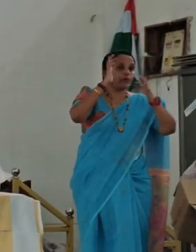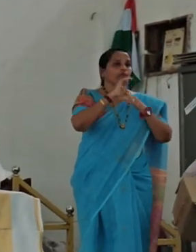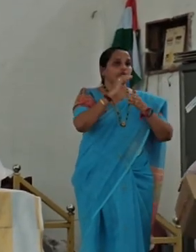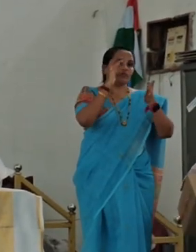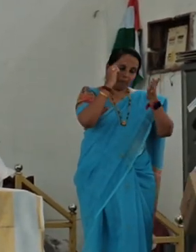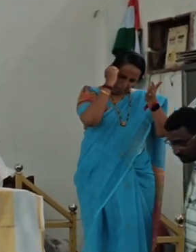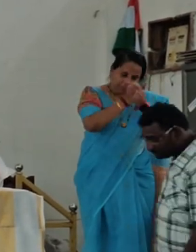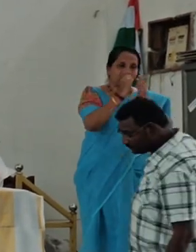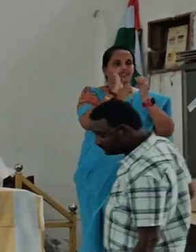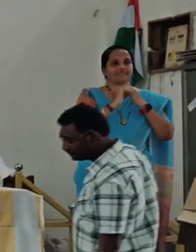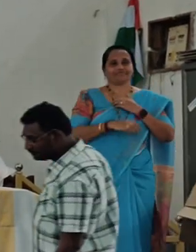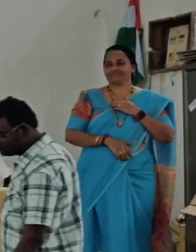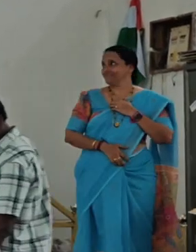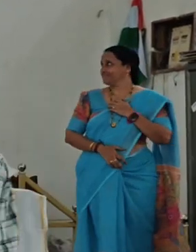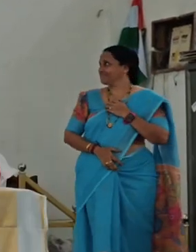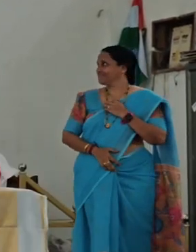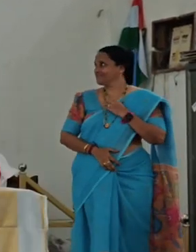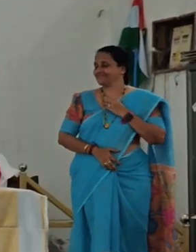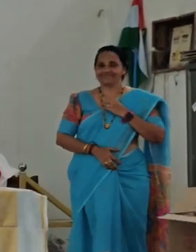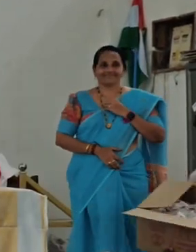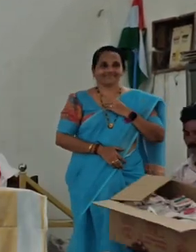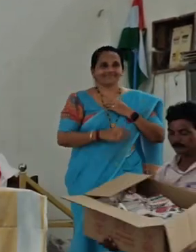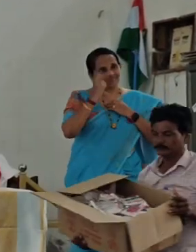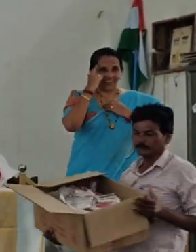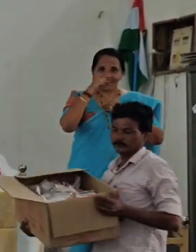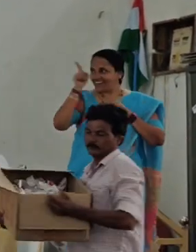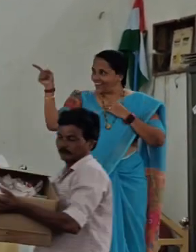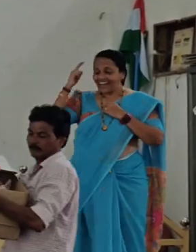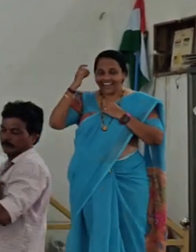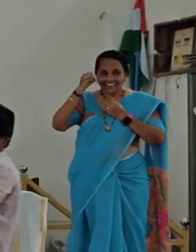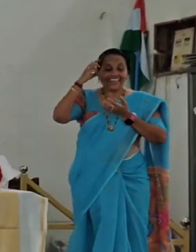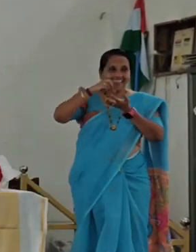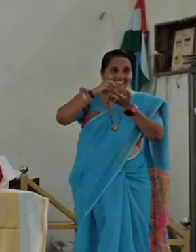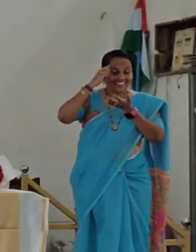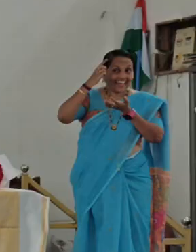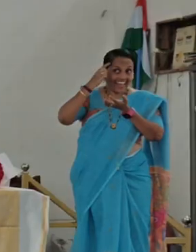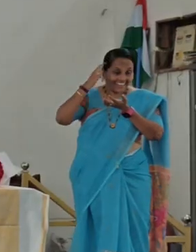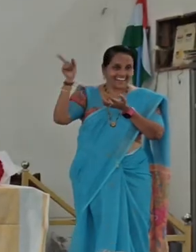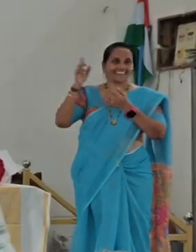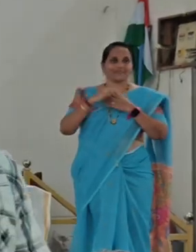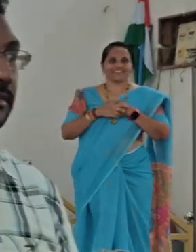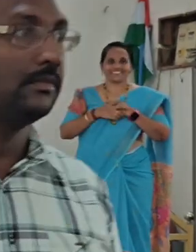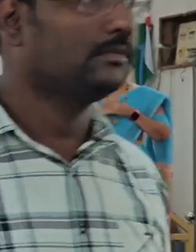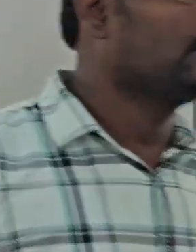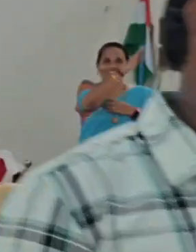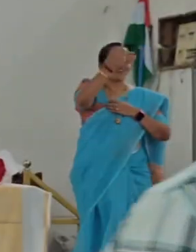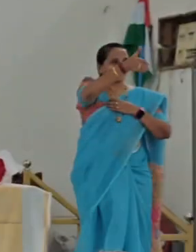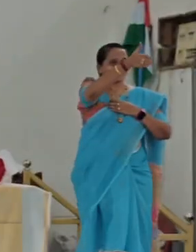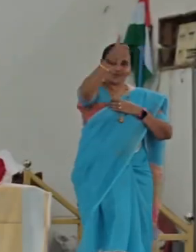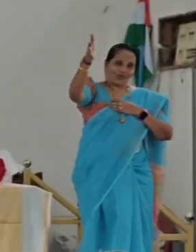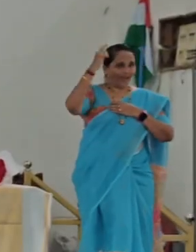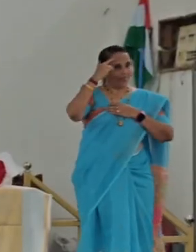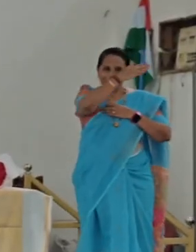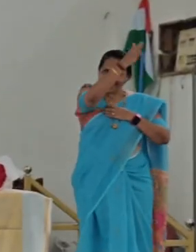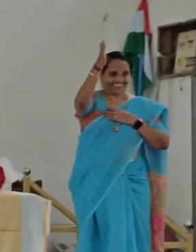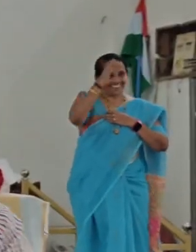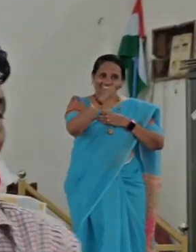ఉన్న సామర్థ్యం అనేది నాకు అర్థమవుతుంది. విషింగ్ యూ ఆల్ ది బెస్ట్, విషింగ్ యూ హ్యావ్ గుడ్